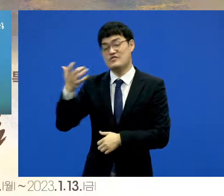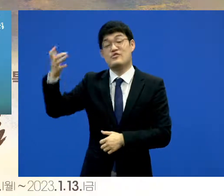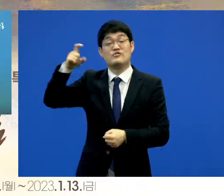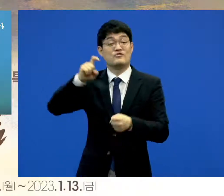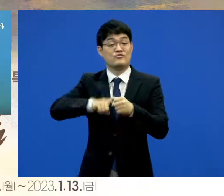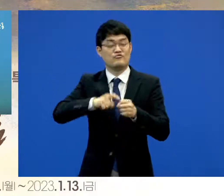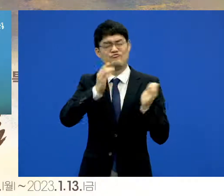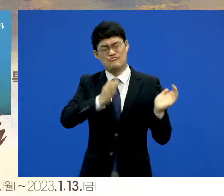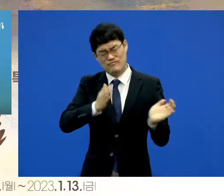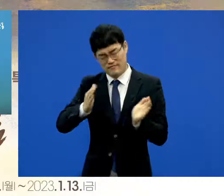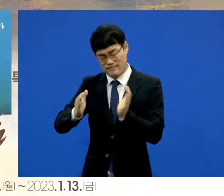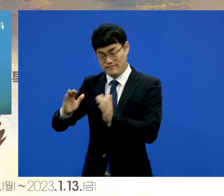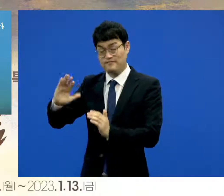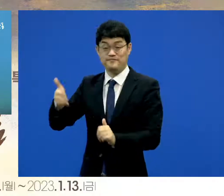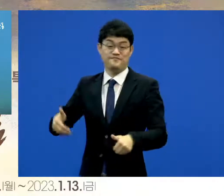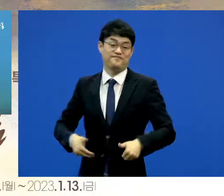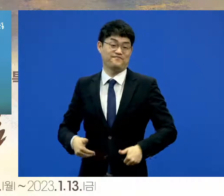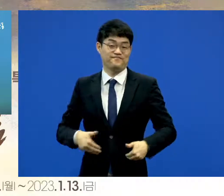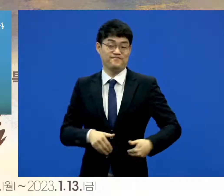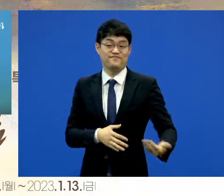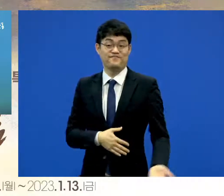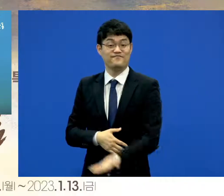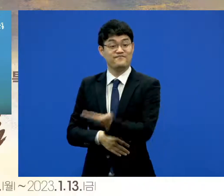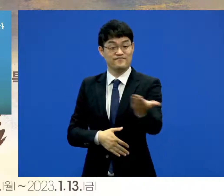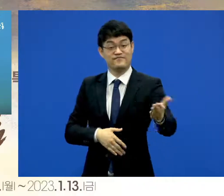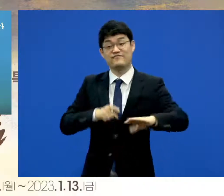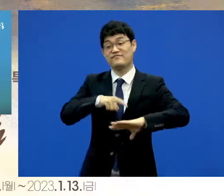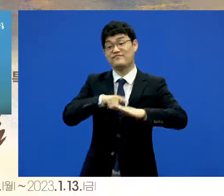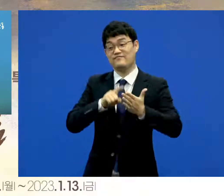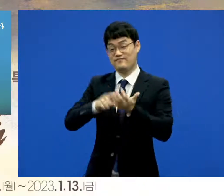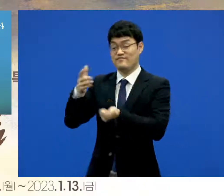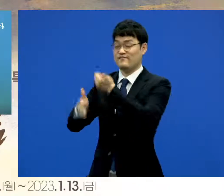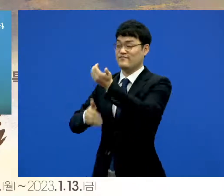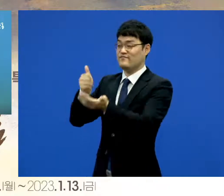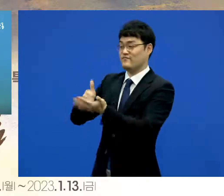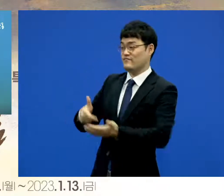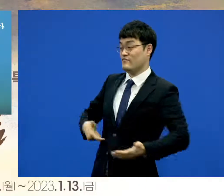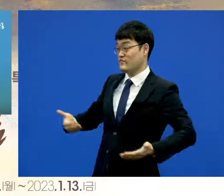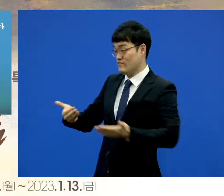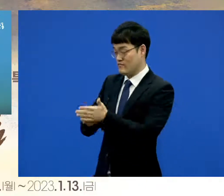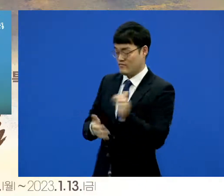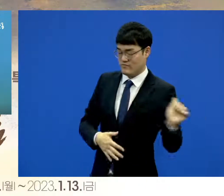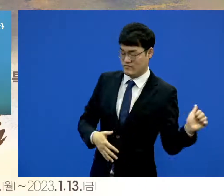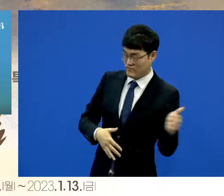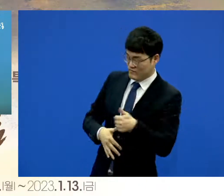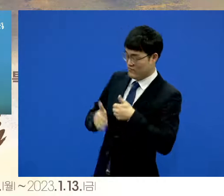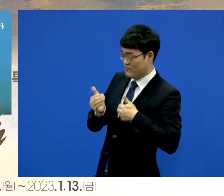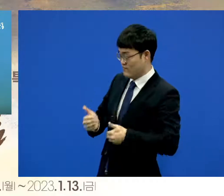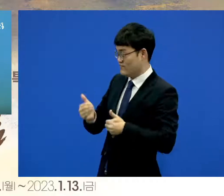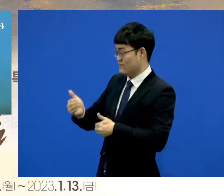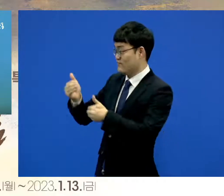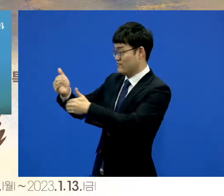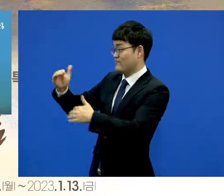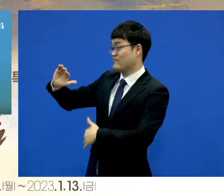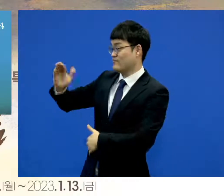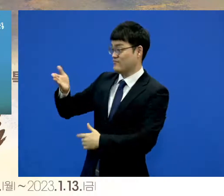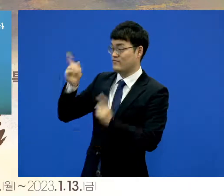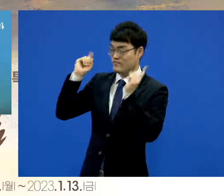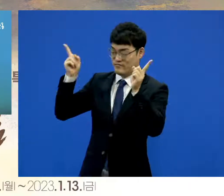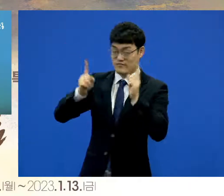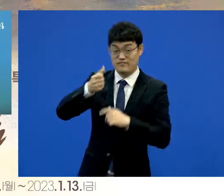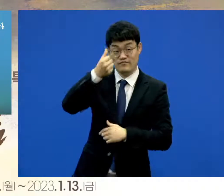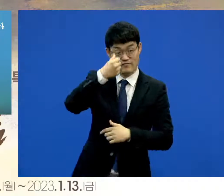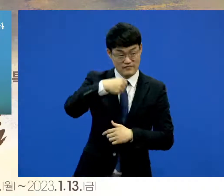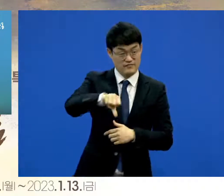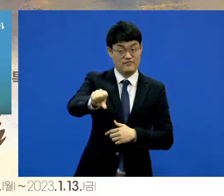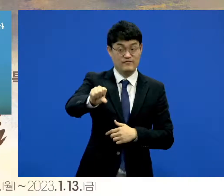돼야 돼요. 여러분들의 마음도 하나님께 돌이키는 그런 과정이 되어서 이 탕자의 풀스토리 안으로 들어가는 은혜가